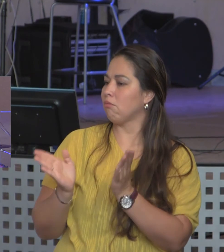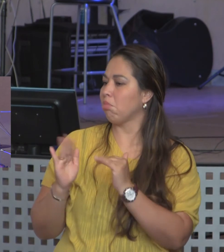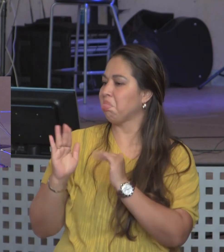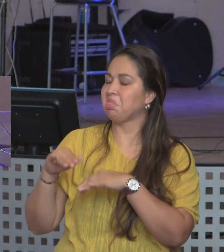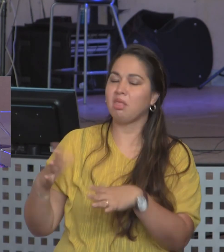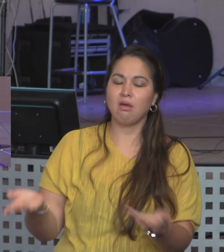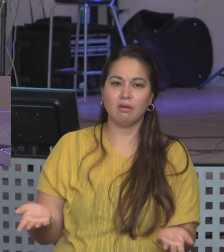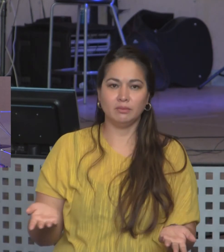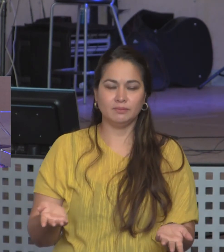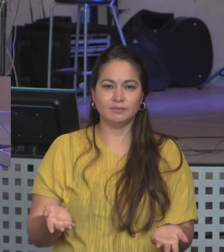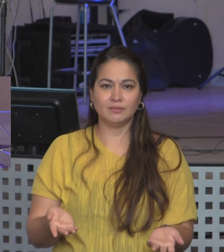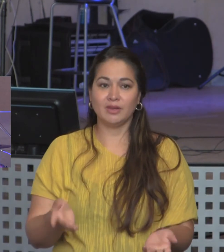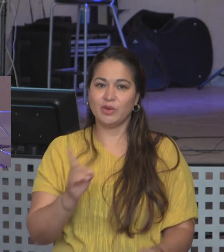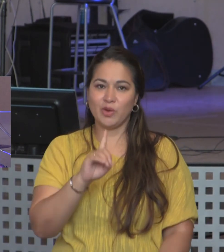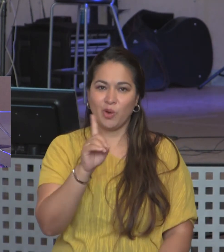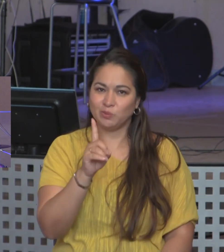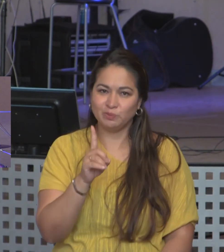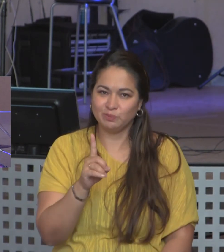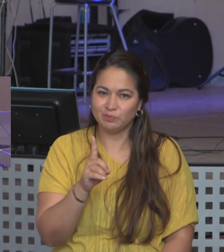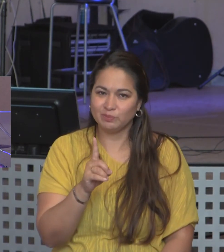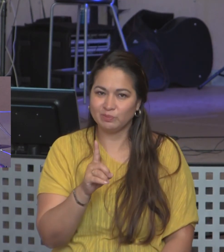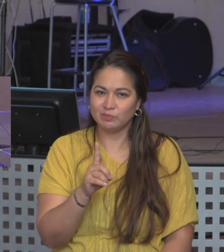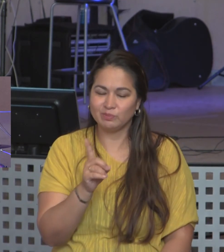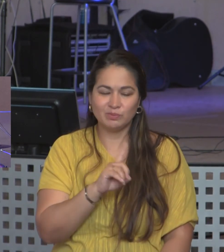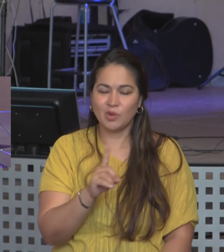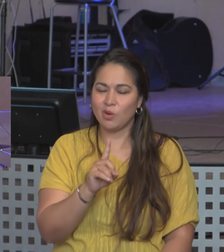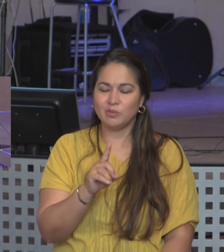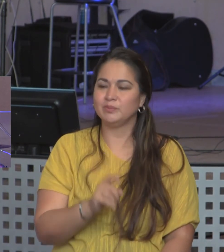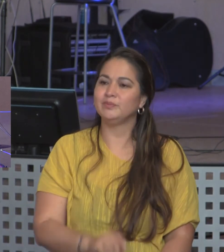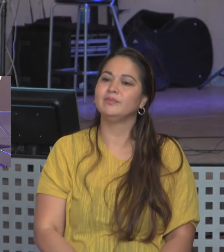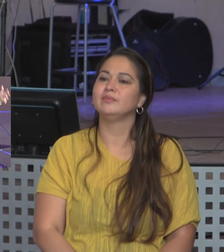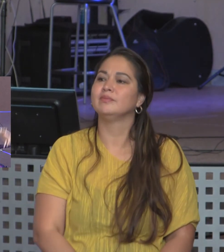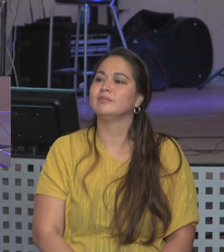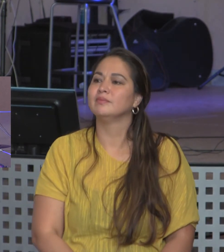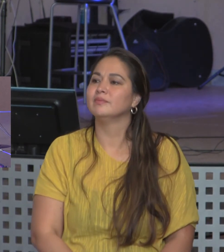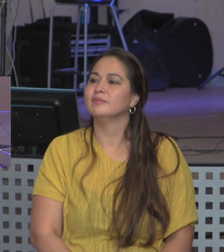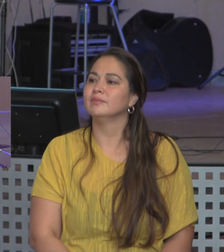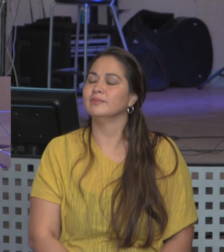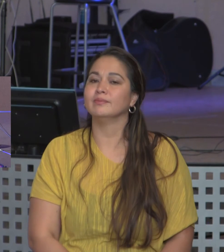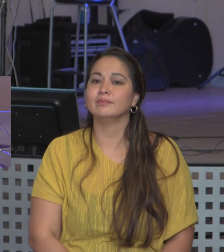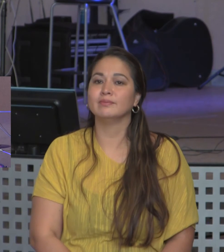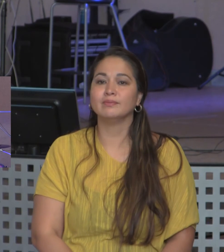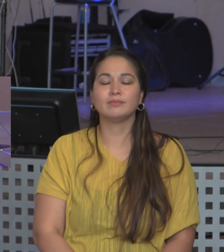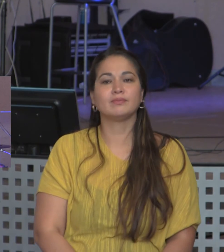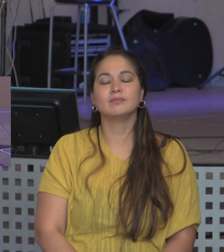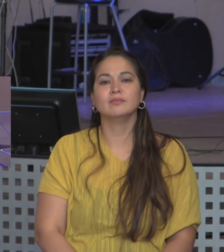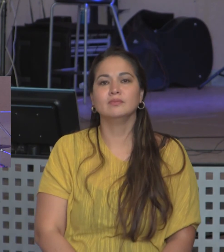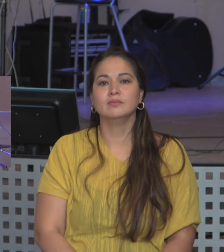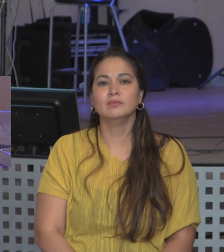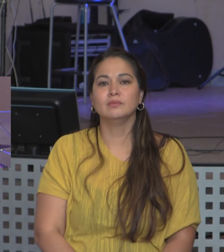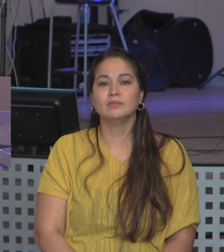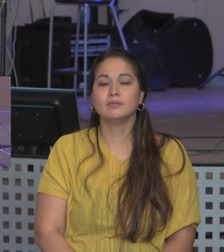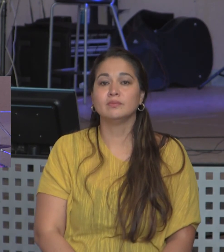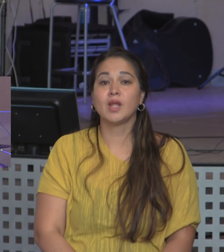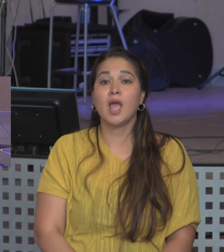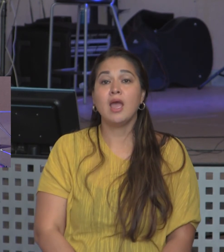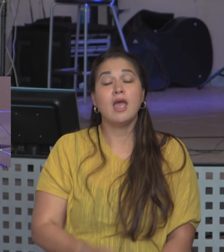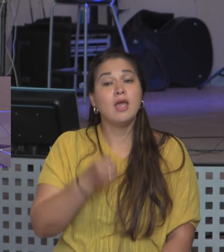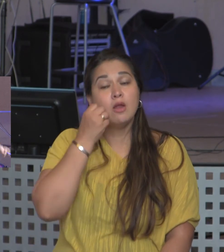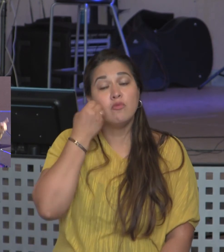no está en eso. Hay mucha gente mucho más hábil que todos nosotros, probablemente en el mundo. Ahí no